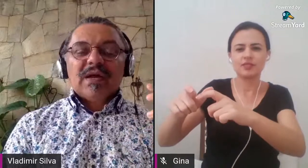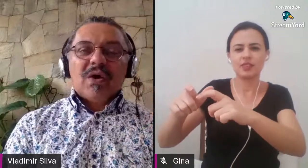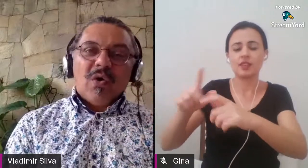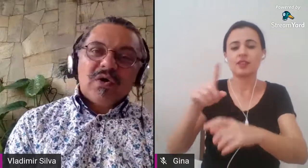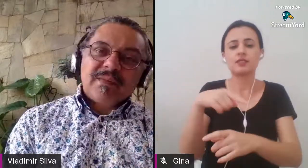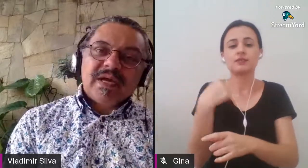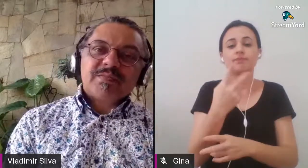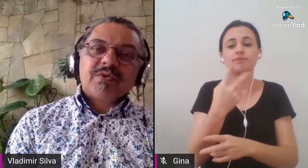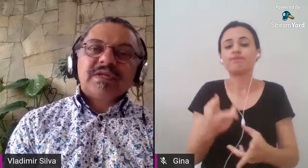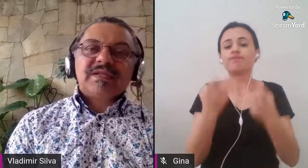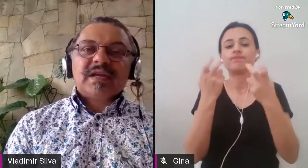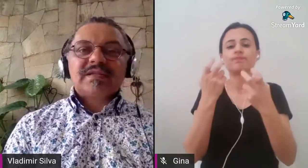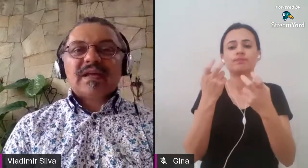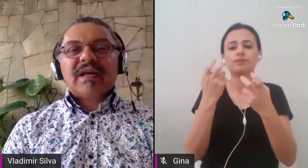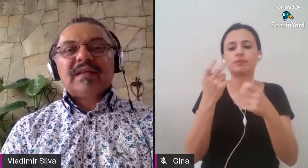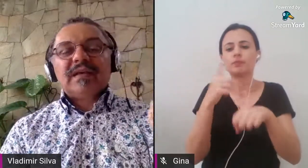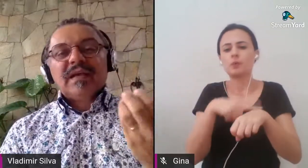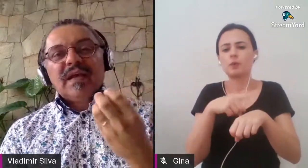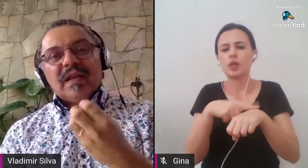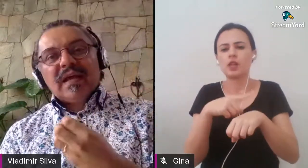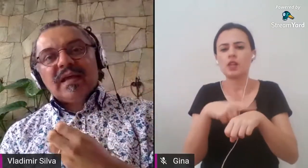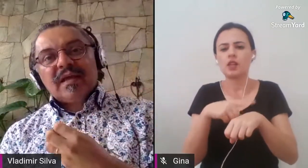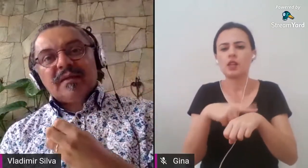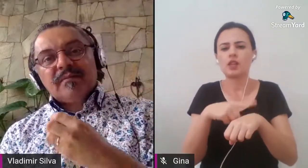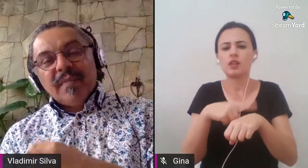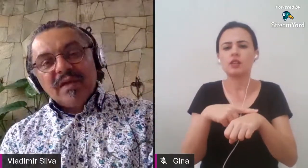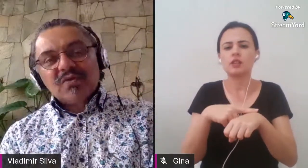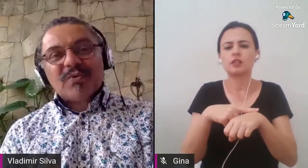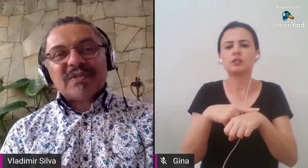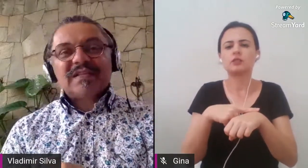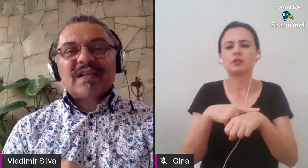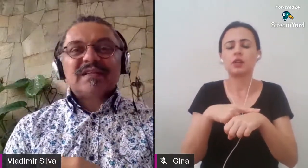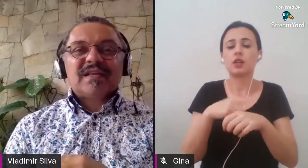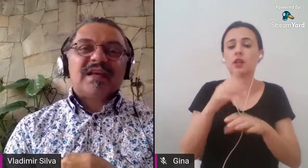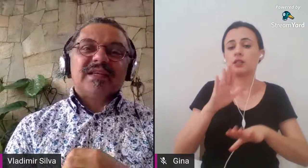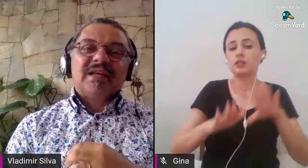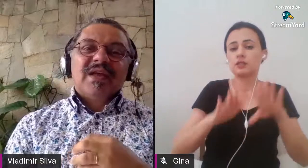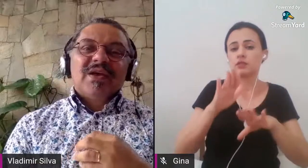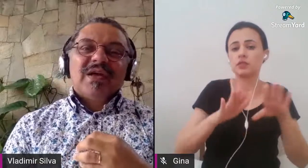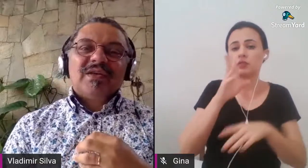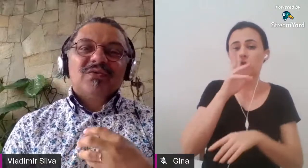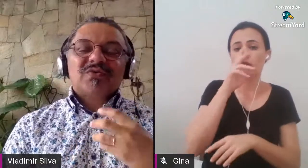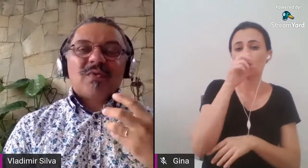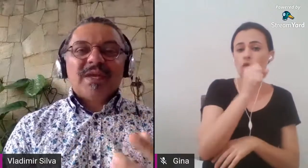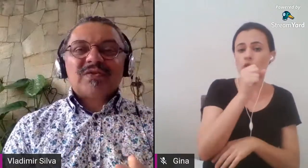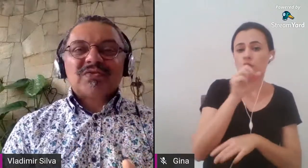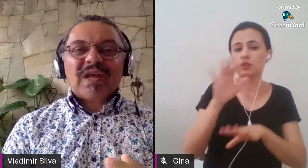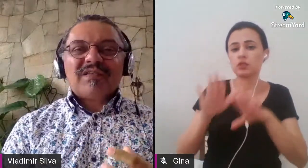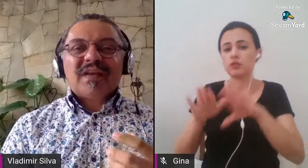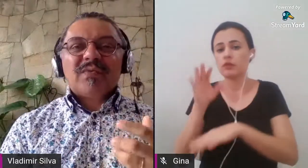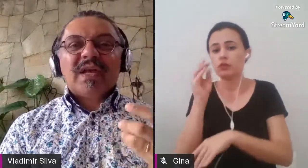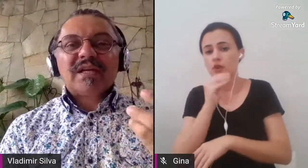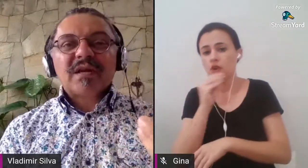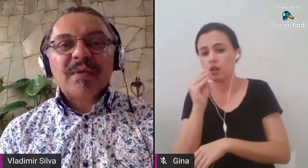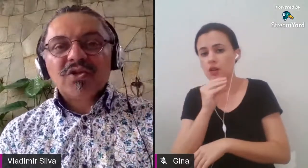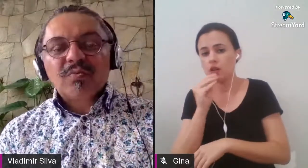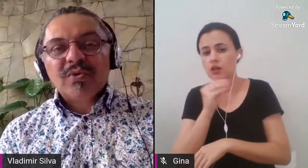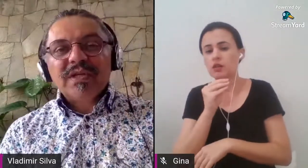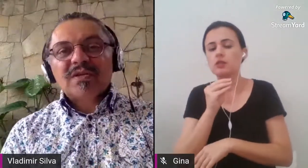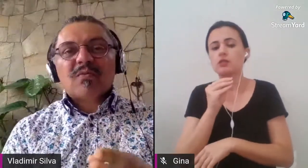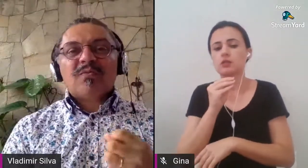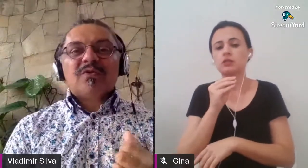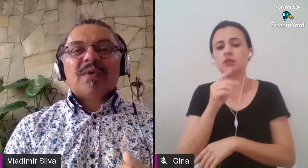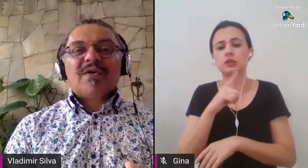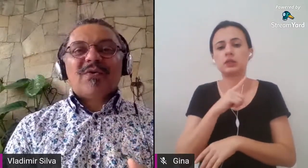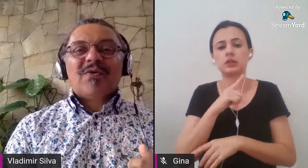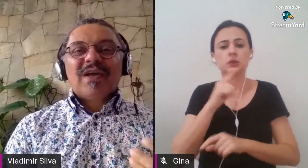função, ela, ora, é mais potencializada, ela é menos potencializada. Em outros momentos, haverá um